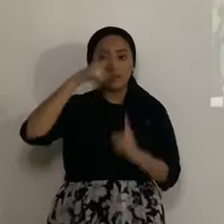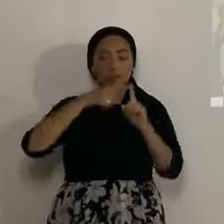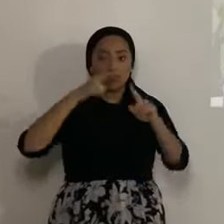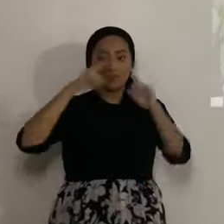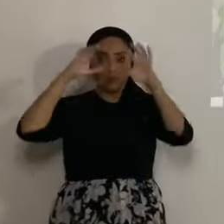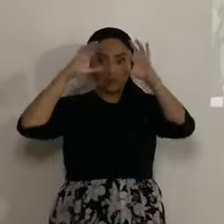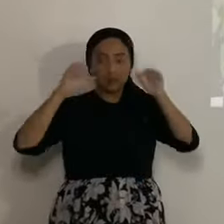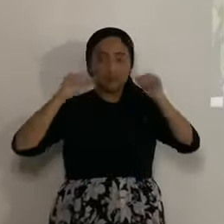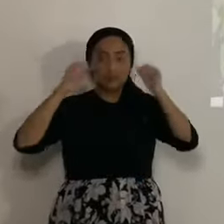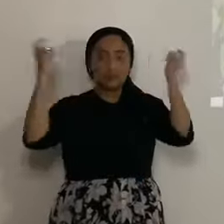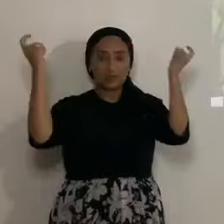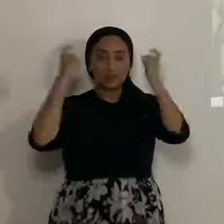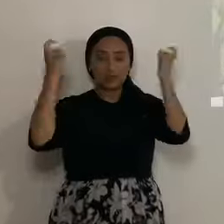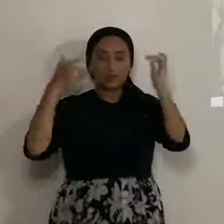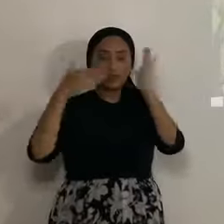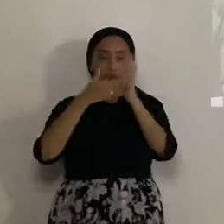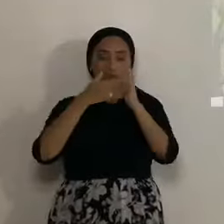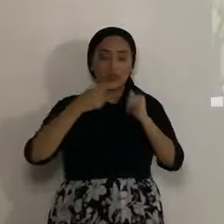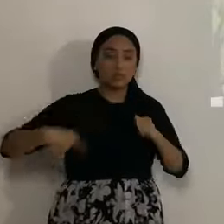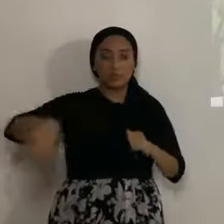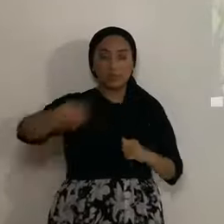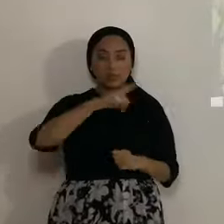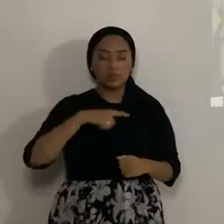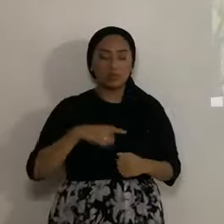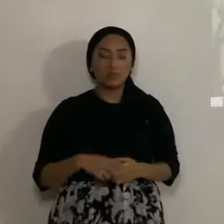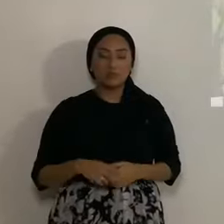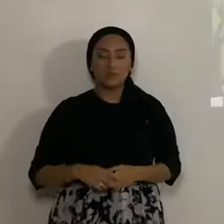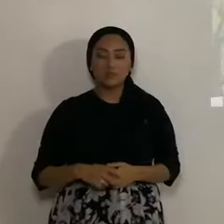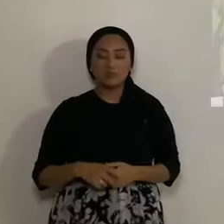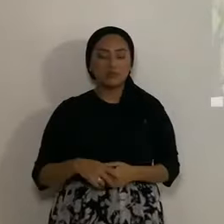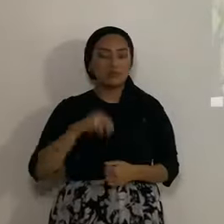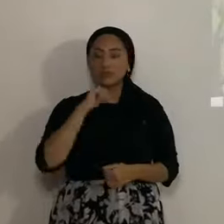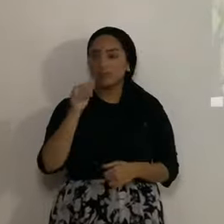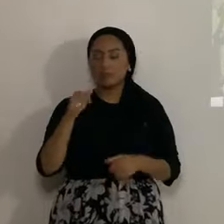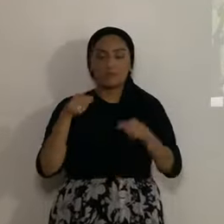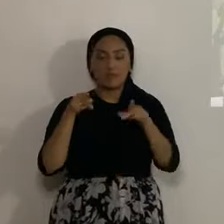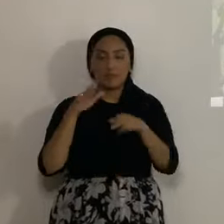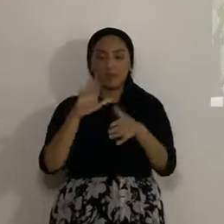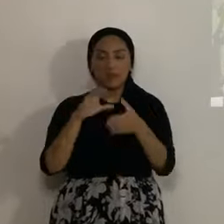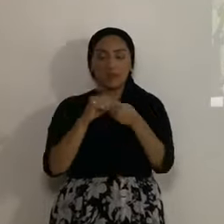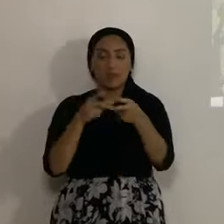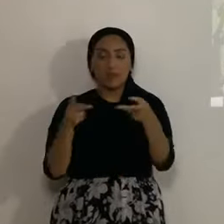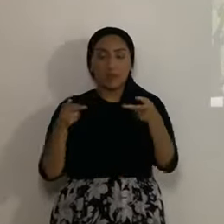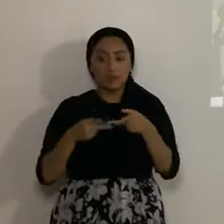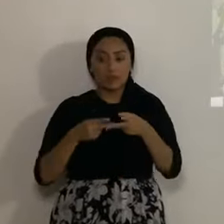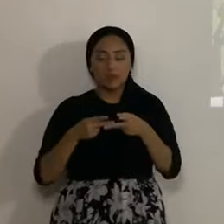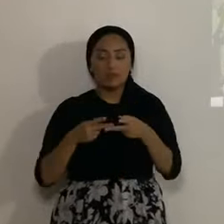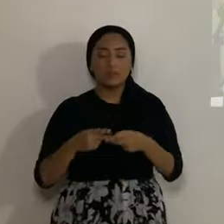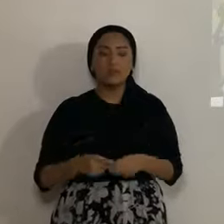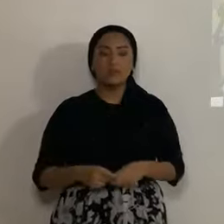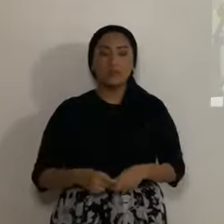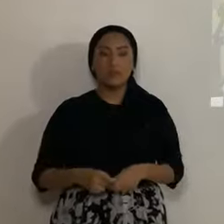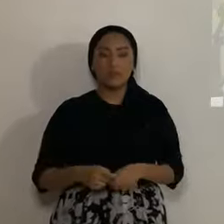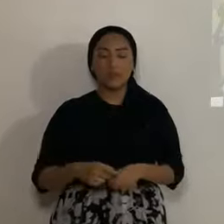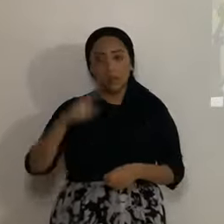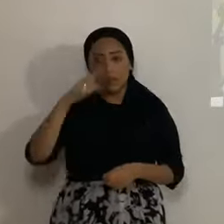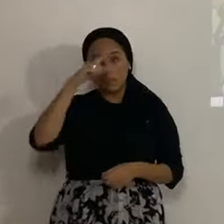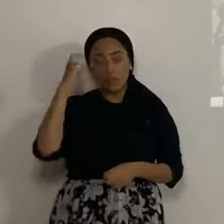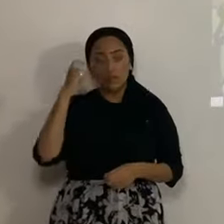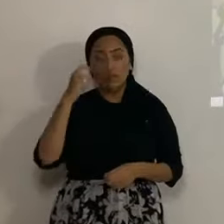se exaltare contra ti, no dejes tu lugar porque la